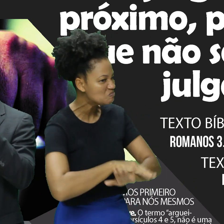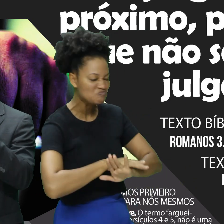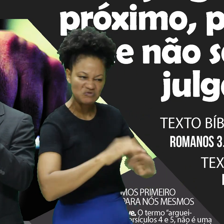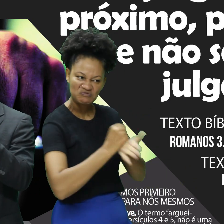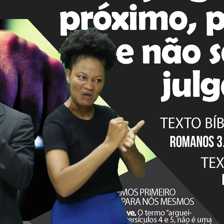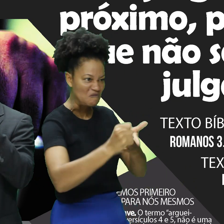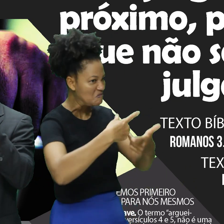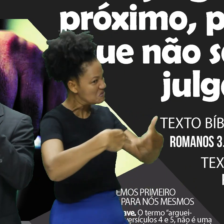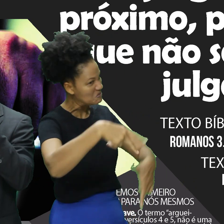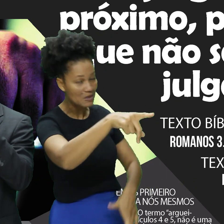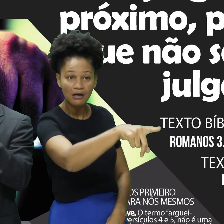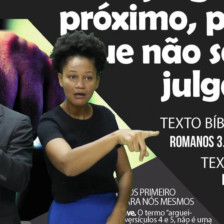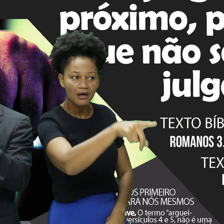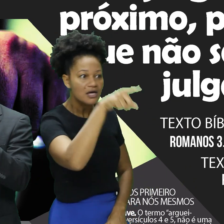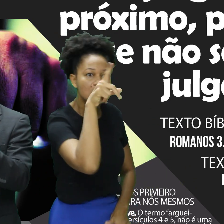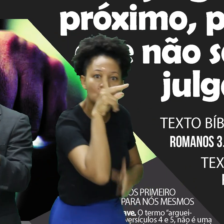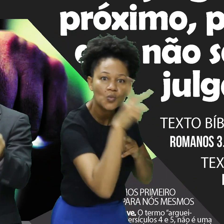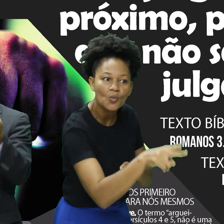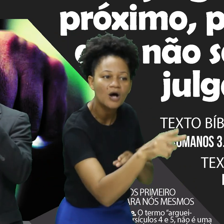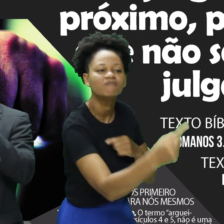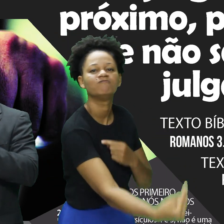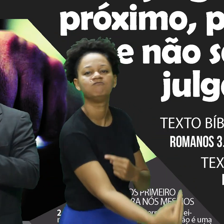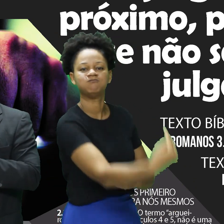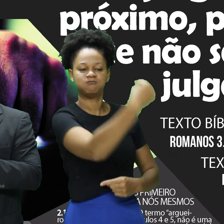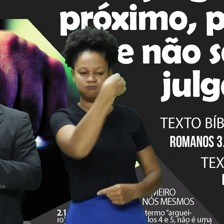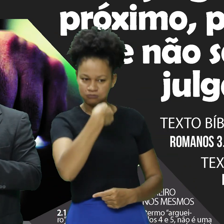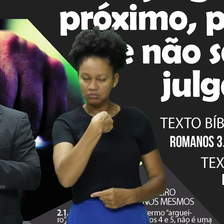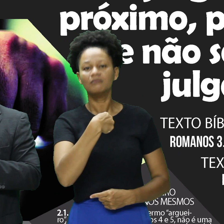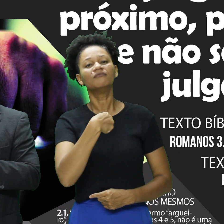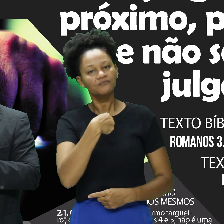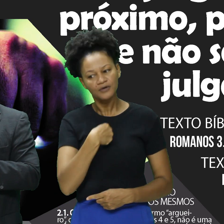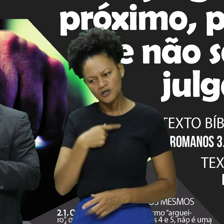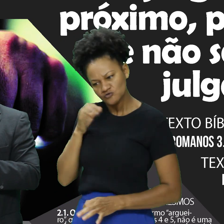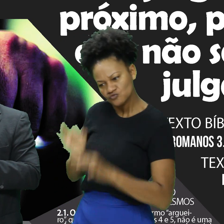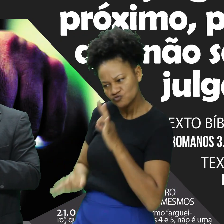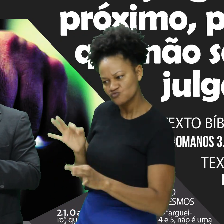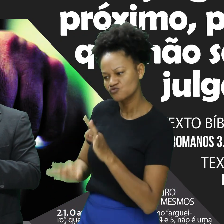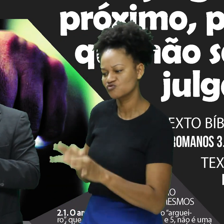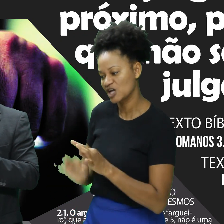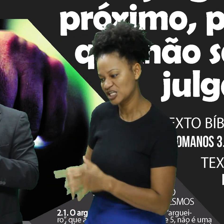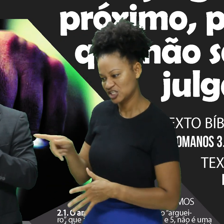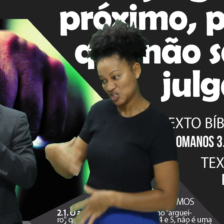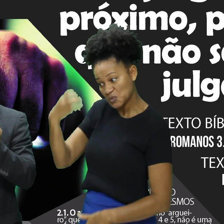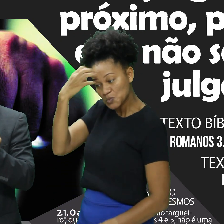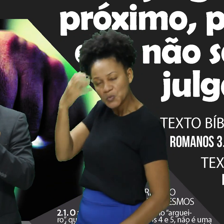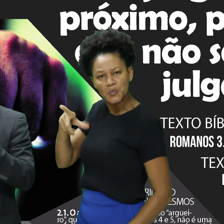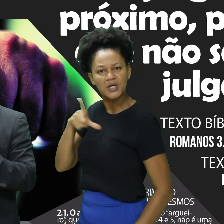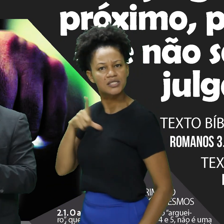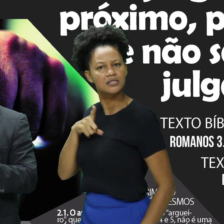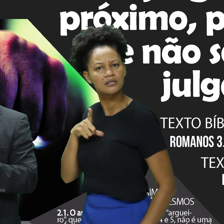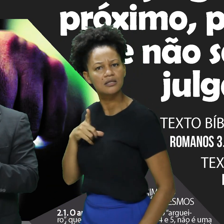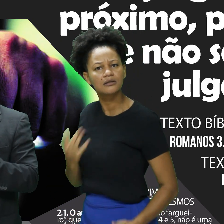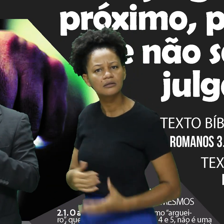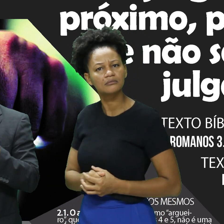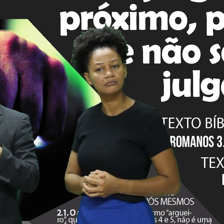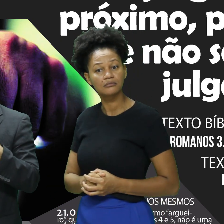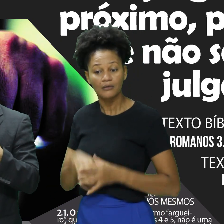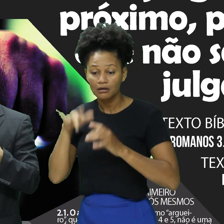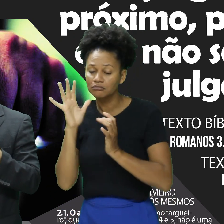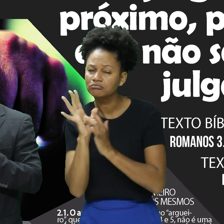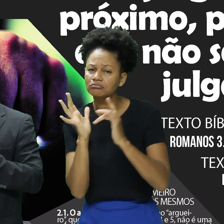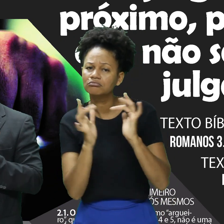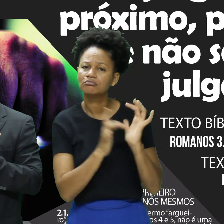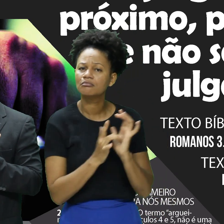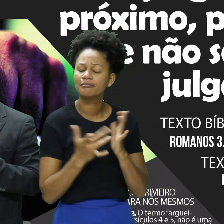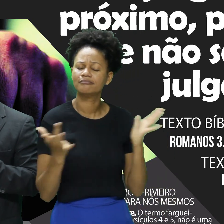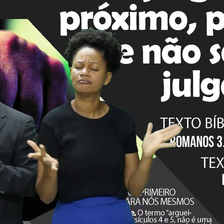mesma forma eles vão lhe julgar e lhe condenar. Acontece da mesma forma. Então Jesus,